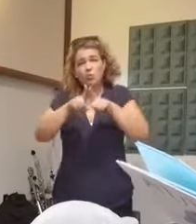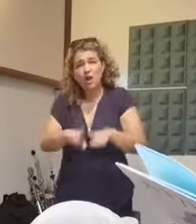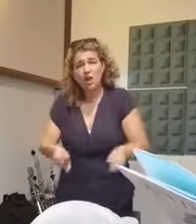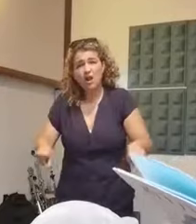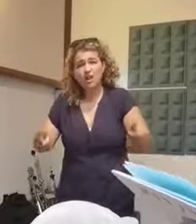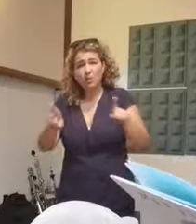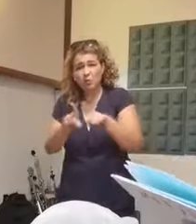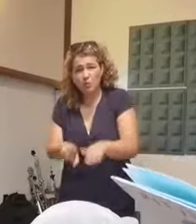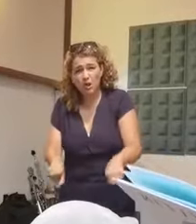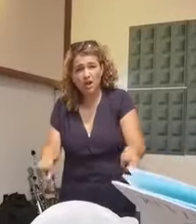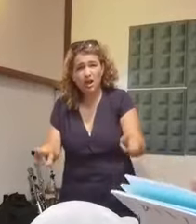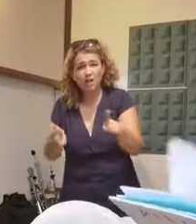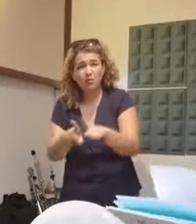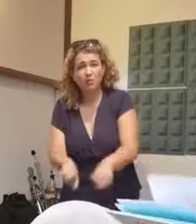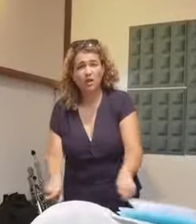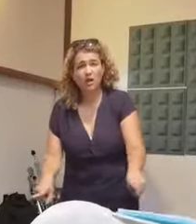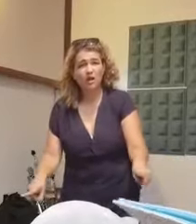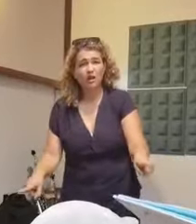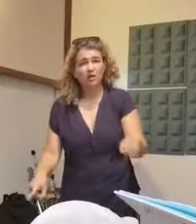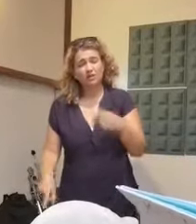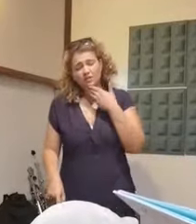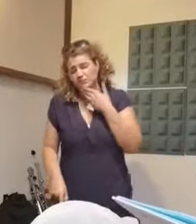parecían siempre igual.